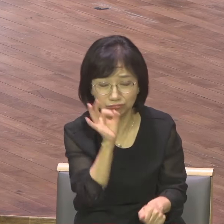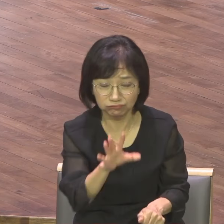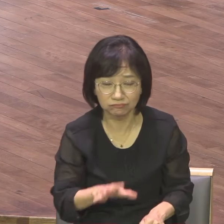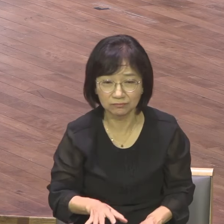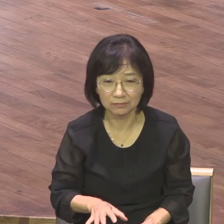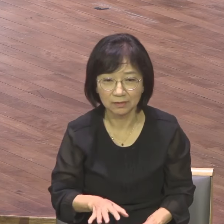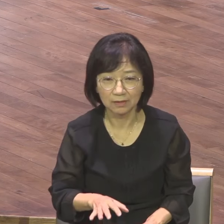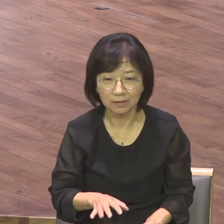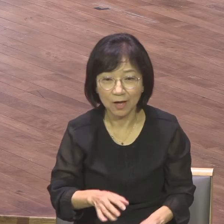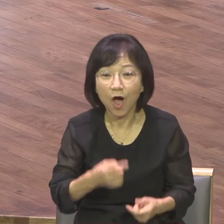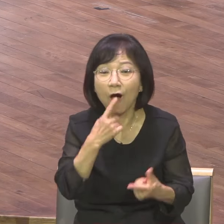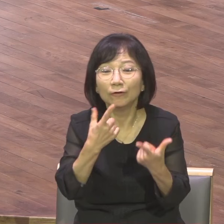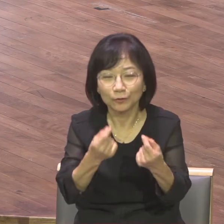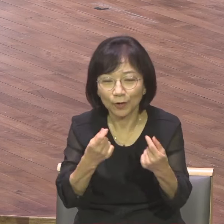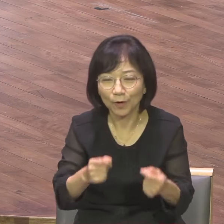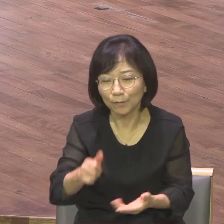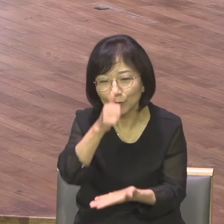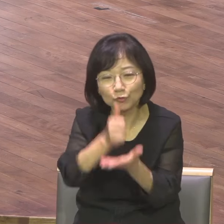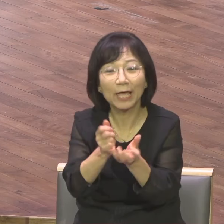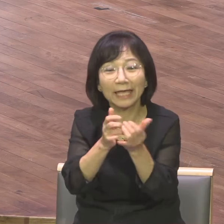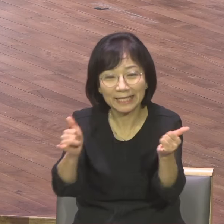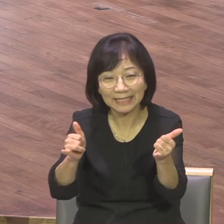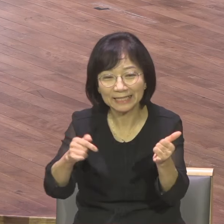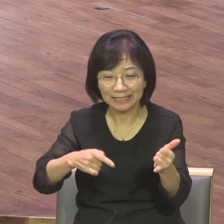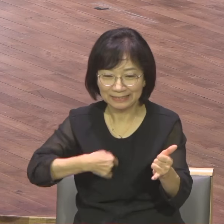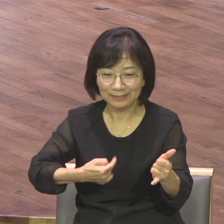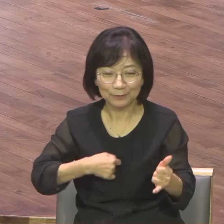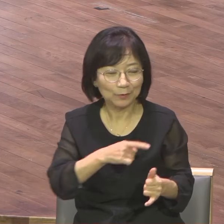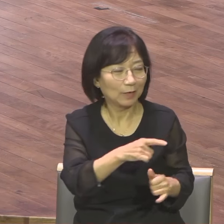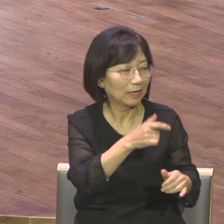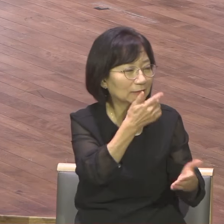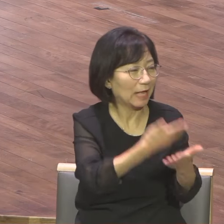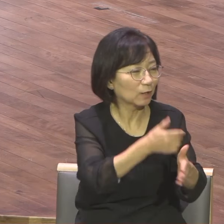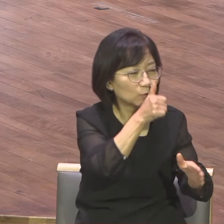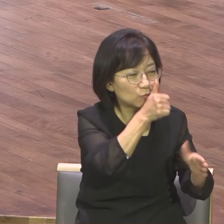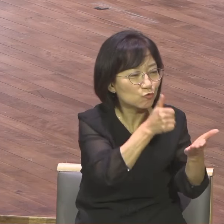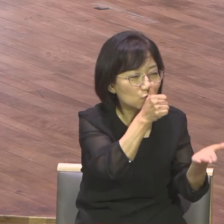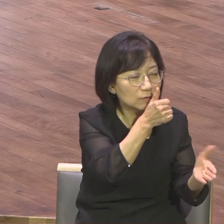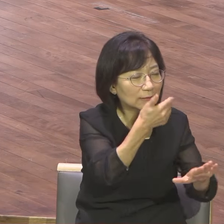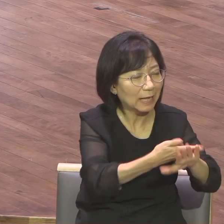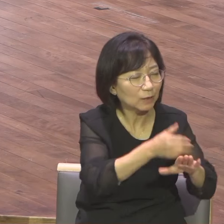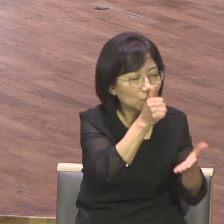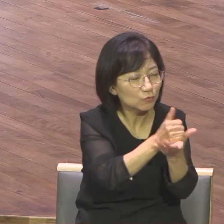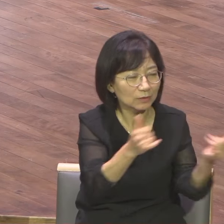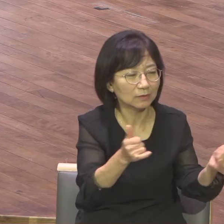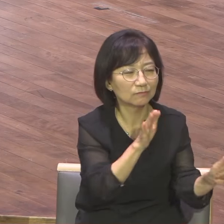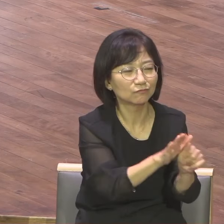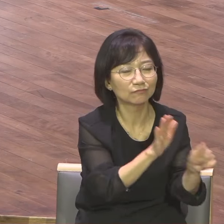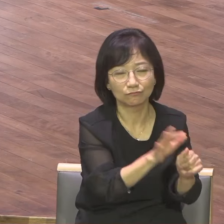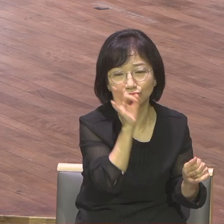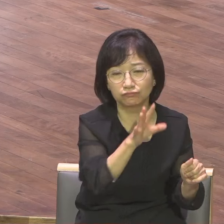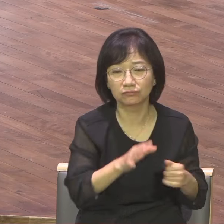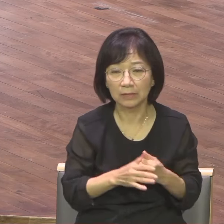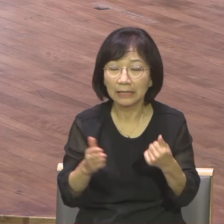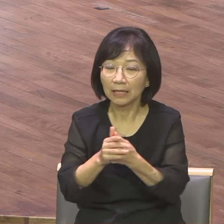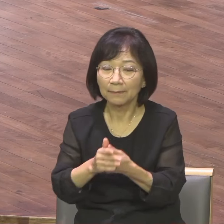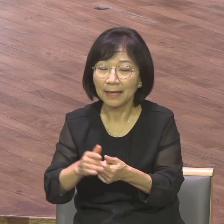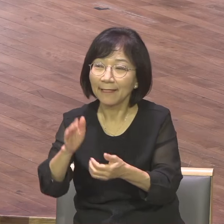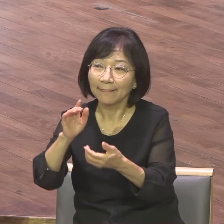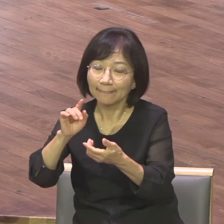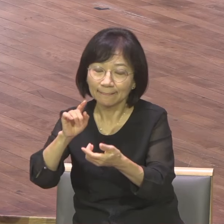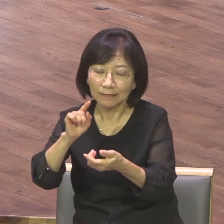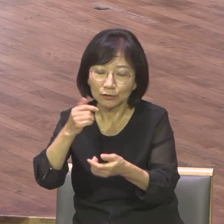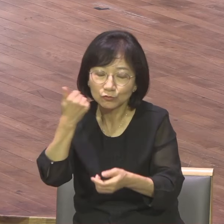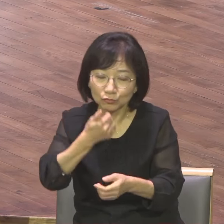여자의 후손으로 내가 메시아를 보내겠다. 메시아가 뭐요? 오실